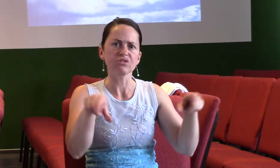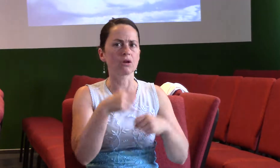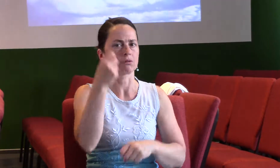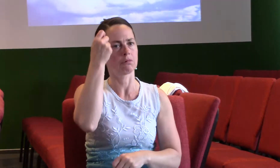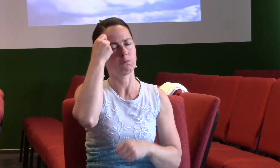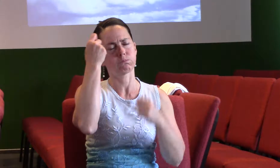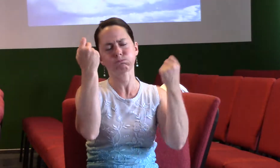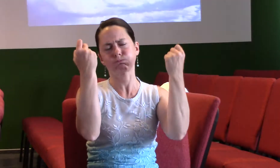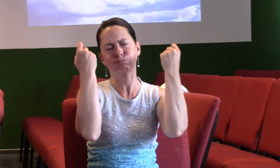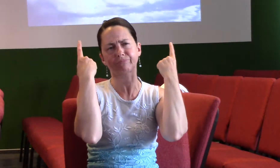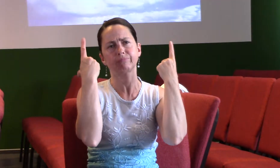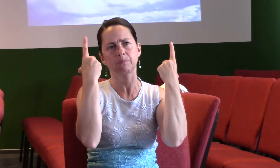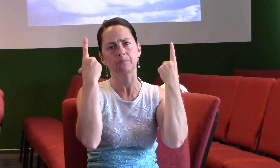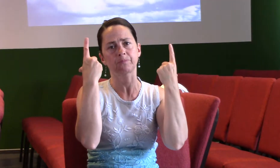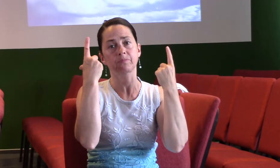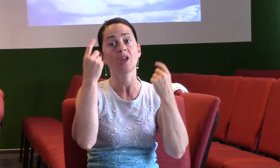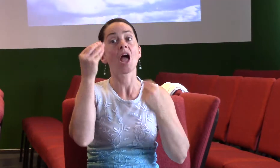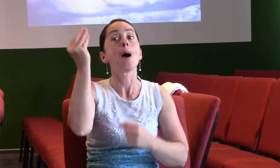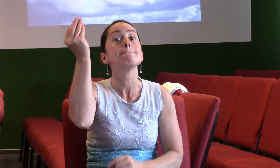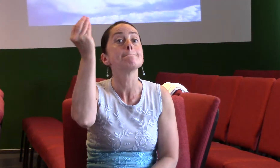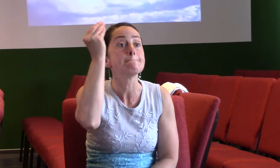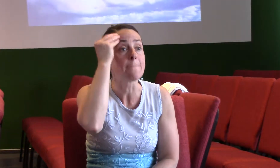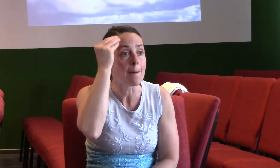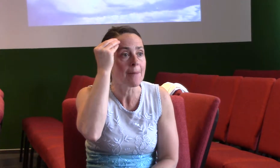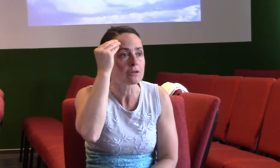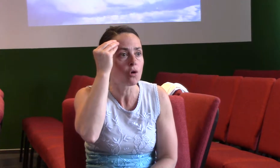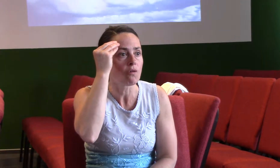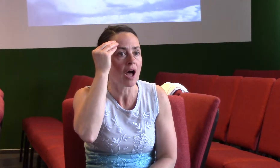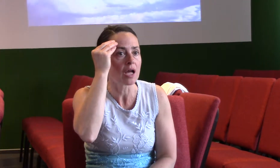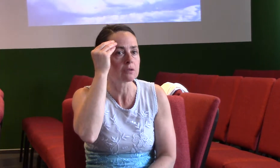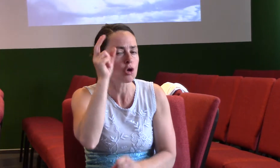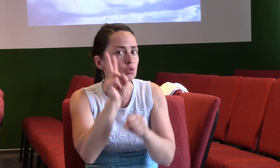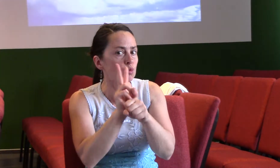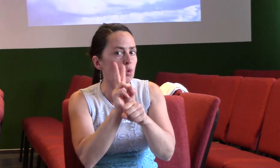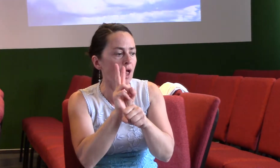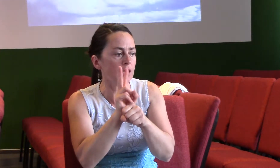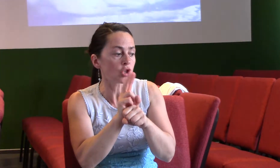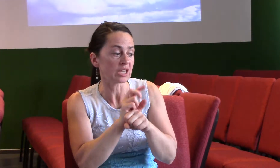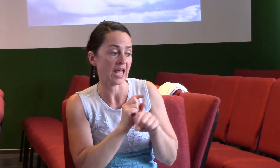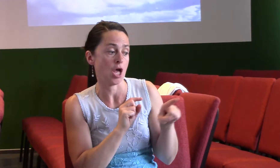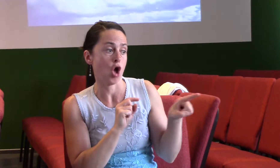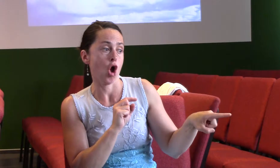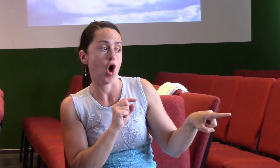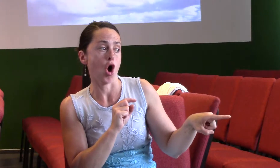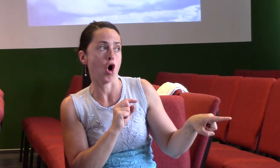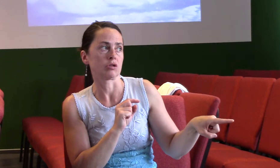on musí zaplatit, když nás okrádá. Já vám řeknu, jakým způsobem.